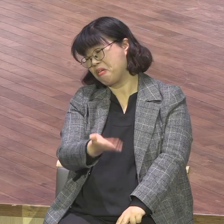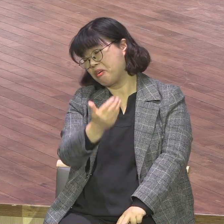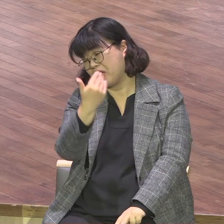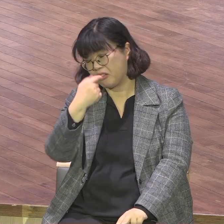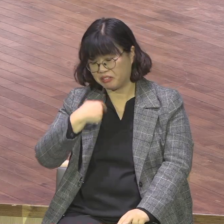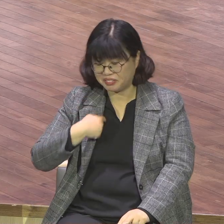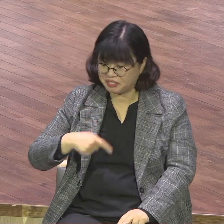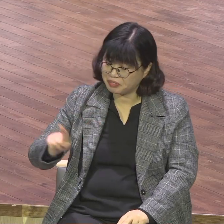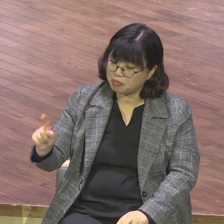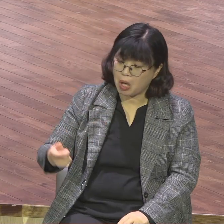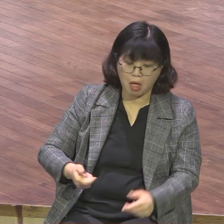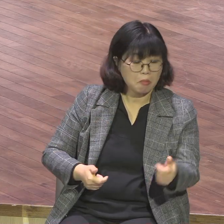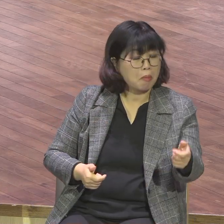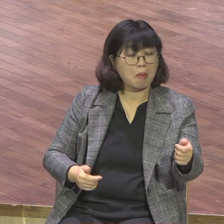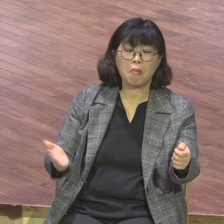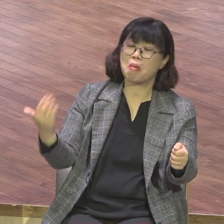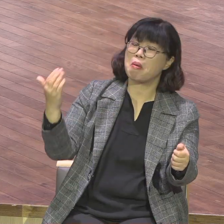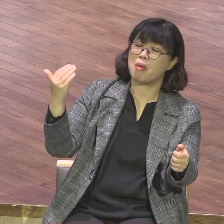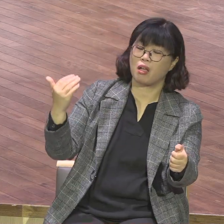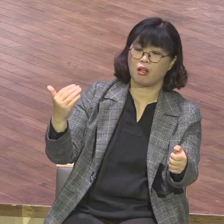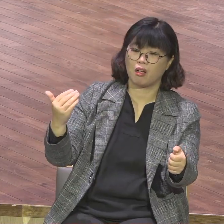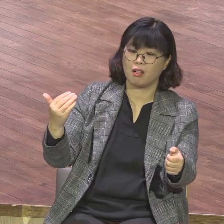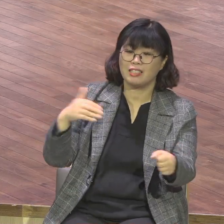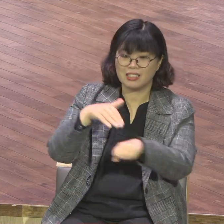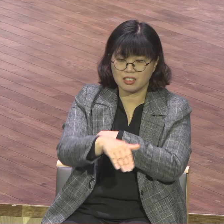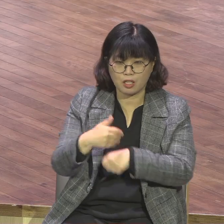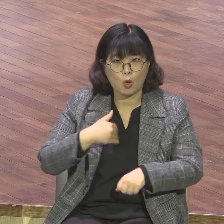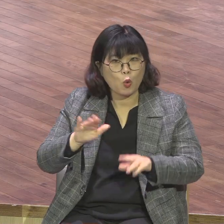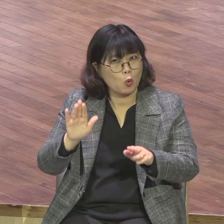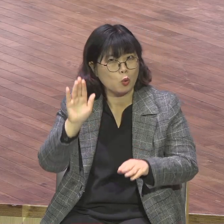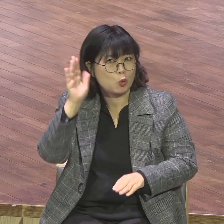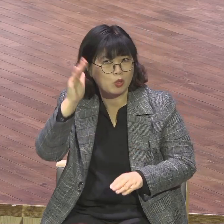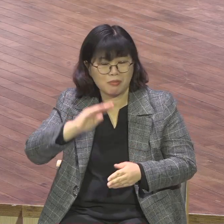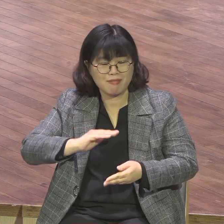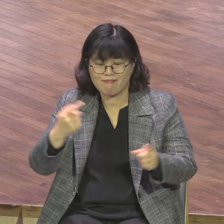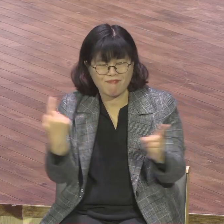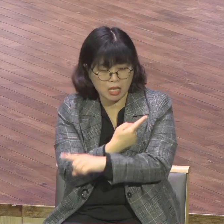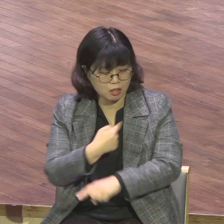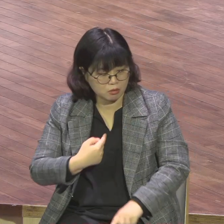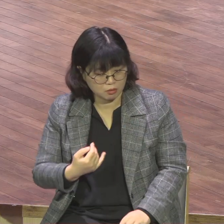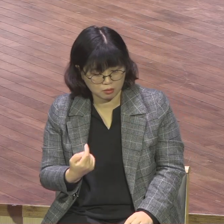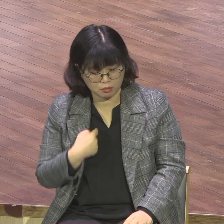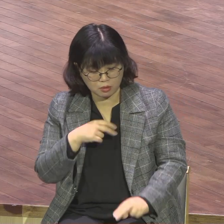발이 없나 손이 없나 왜 안 쳐먹어 일어나오기 때문에 알았어, 알았어.